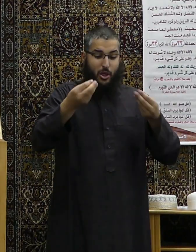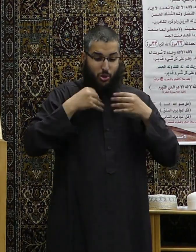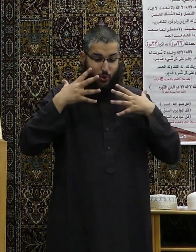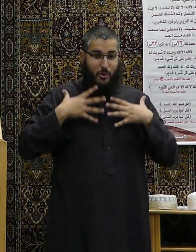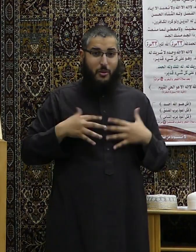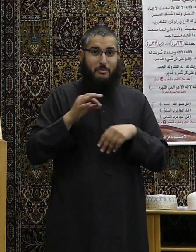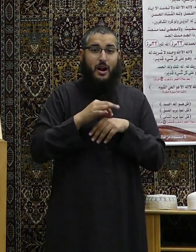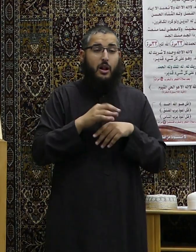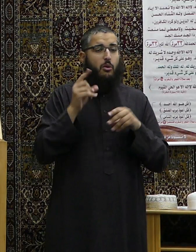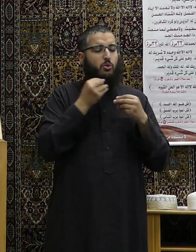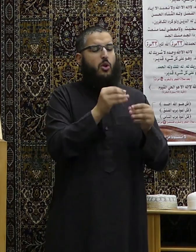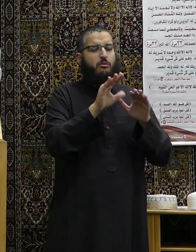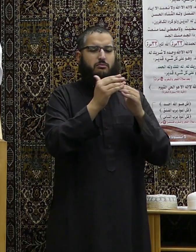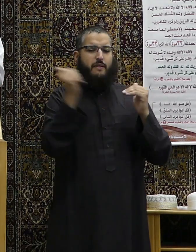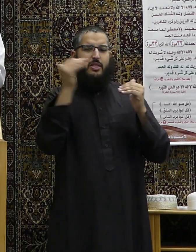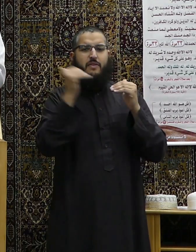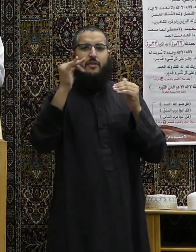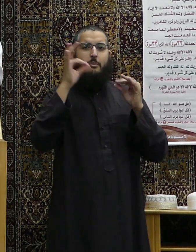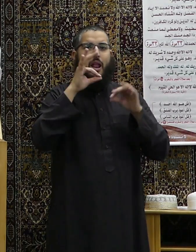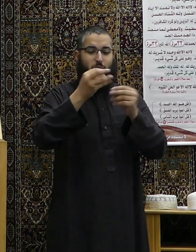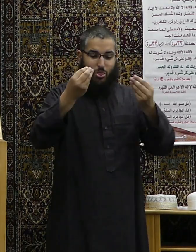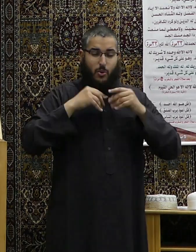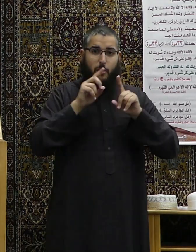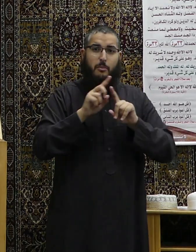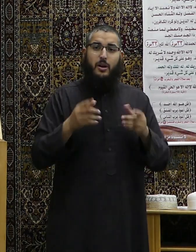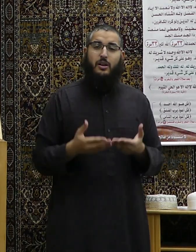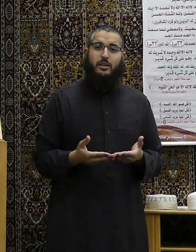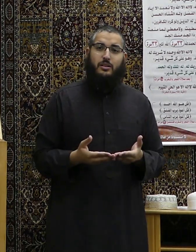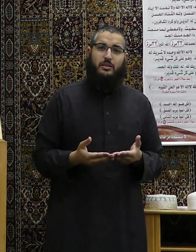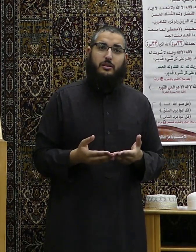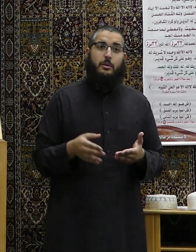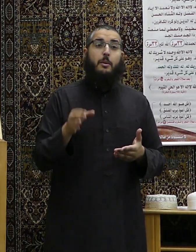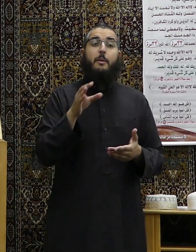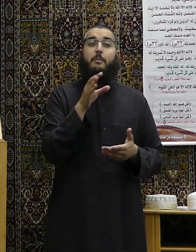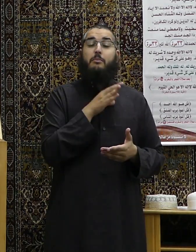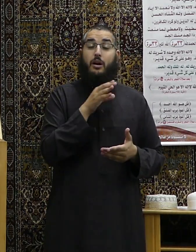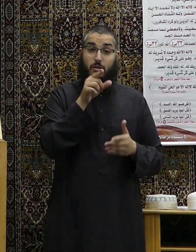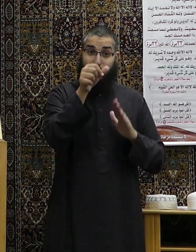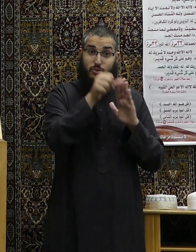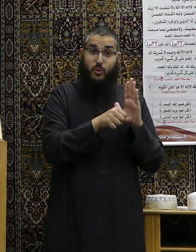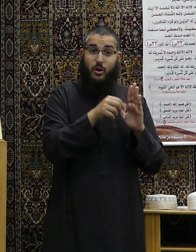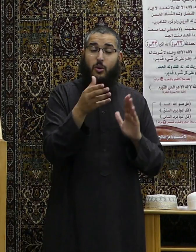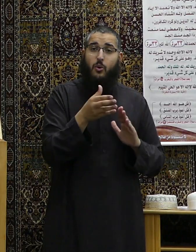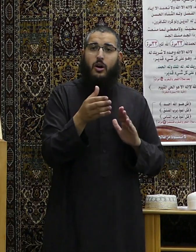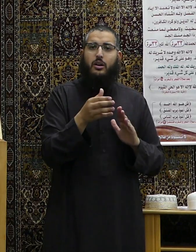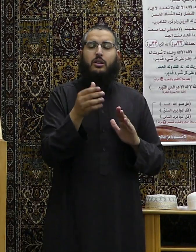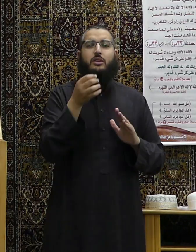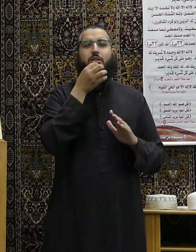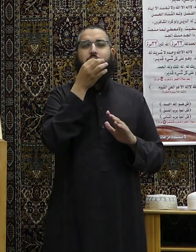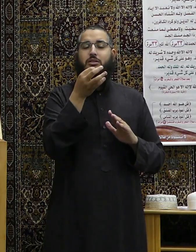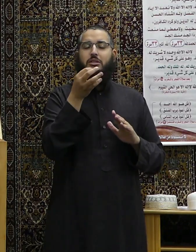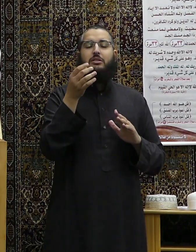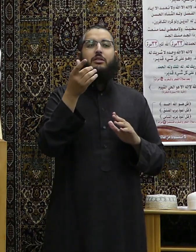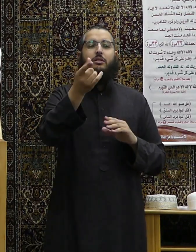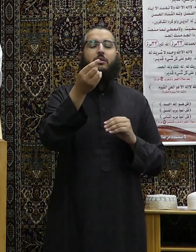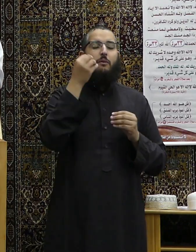Tirmidhi. Donc pendant ce mois, on ressoude notre lien avec le Coran. Même ceux qui ne savent pas le lire en arabe,